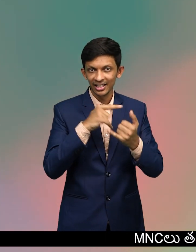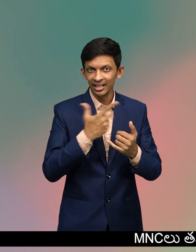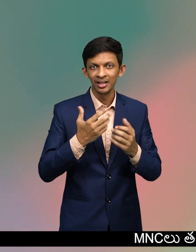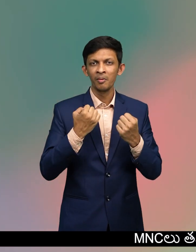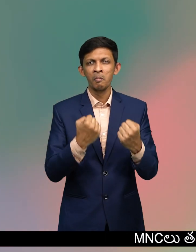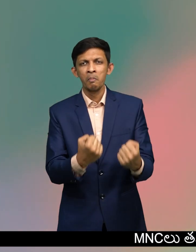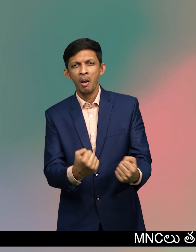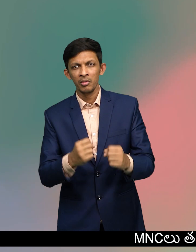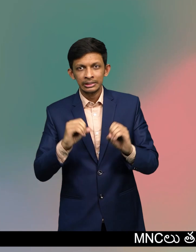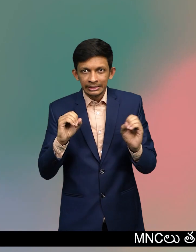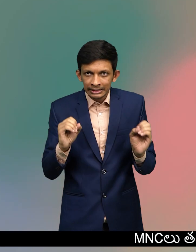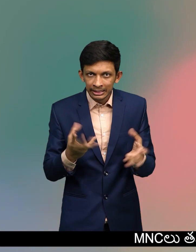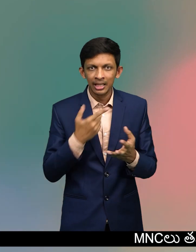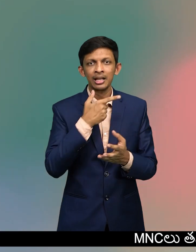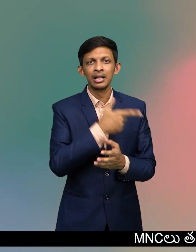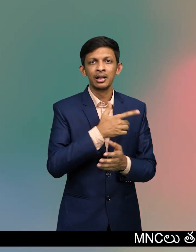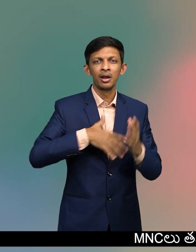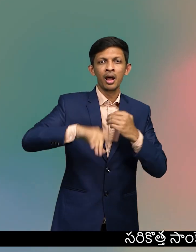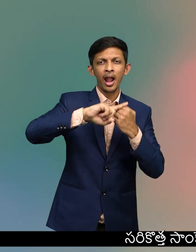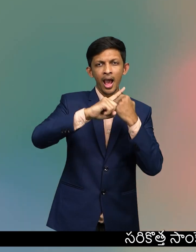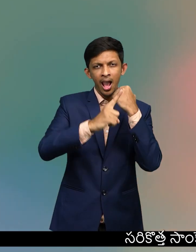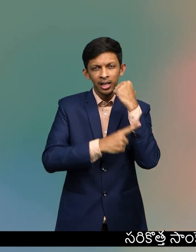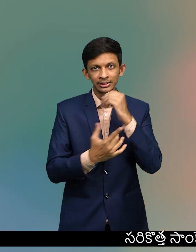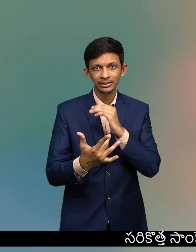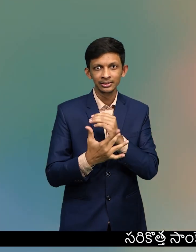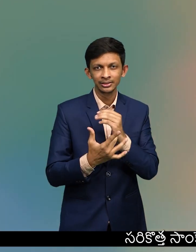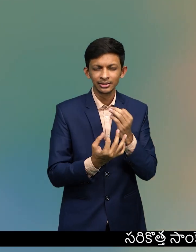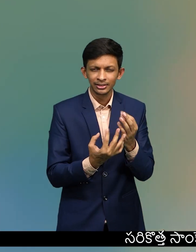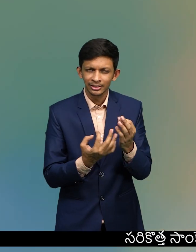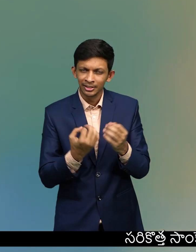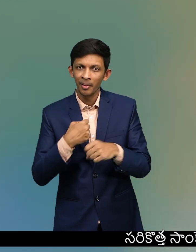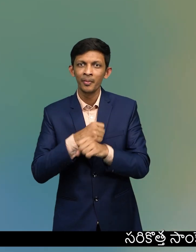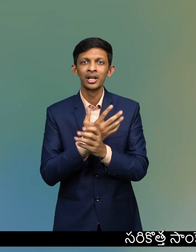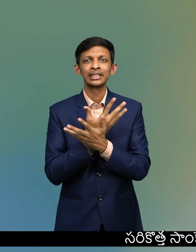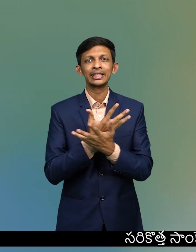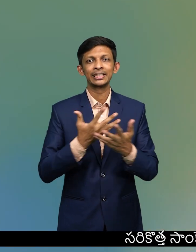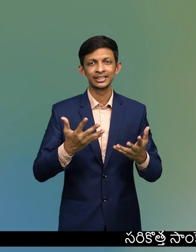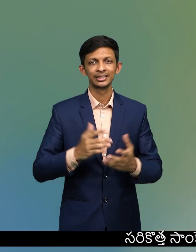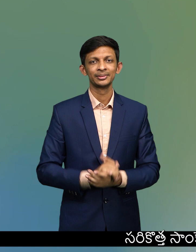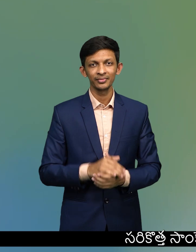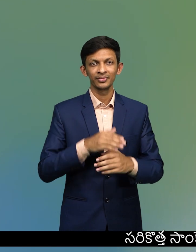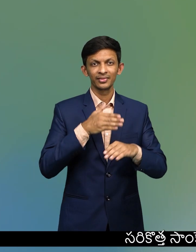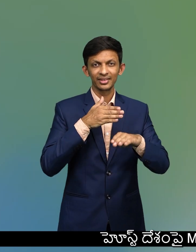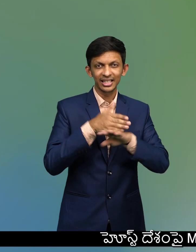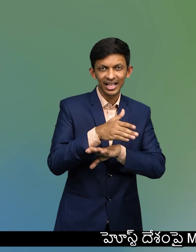ఎంఎన్సీలు తమతో పాటు ఉత్పత్తి కోసం సరికొత్త సాంకేతికతను తీసుకురావచ్చు. హోస్ట్